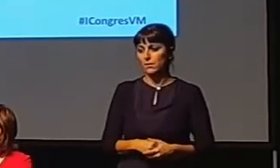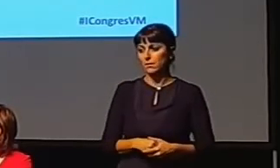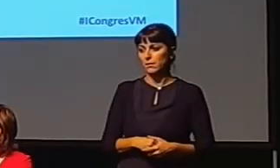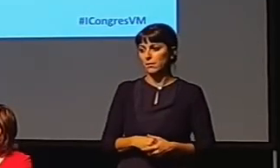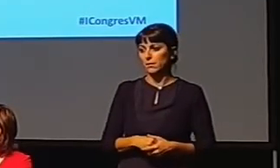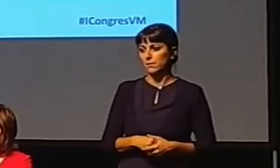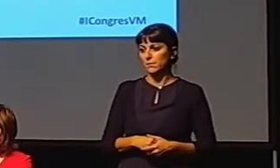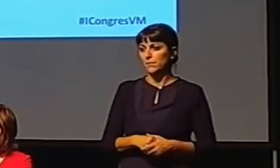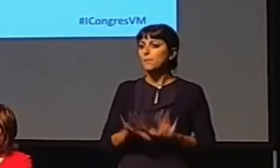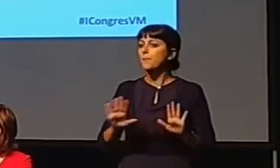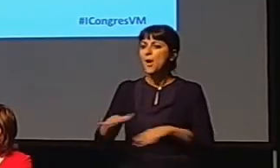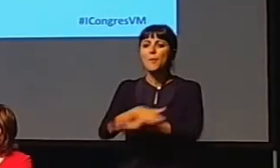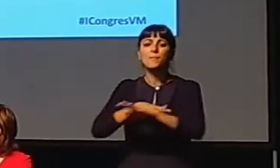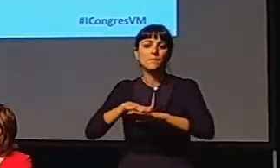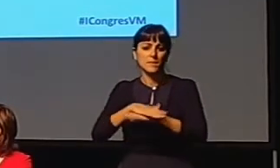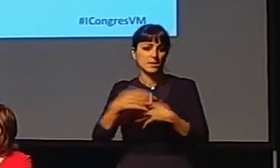basat